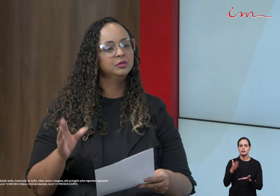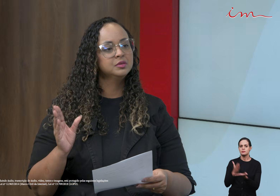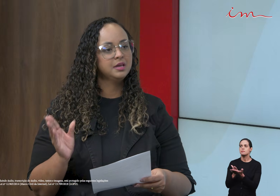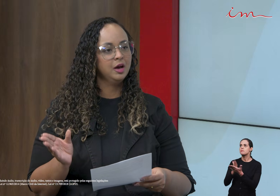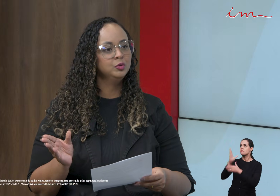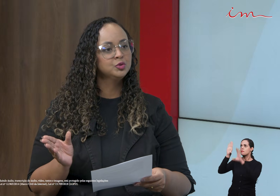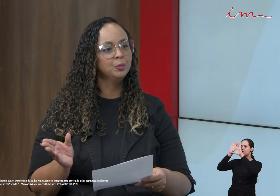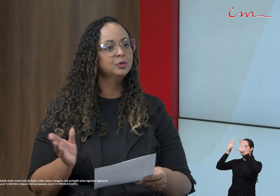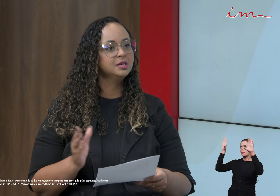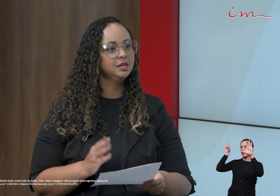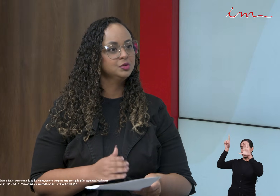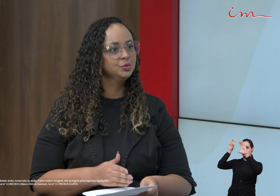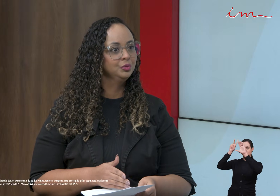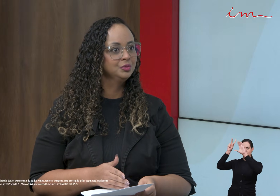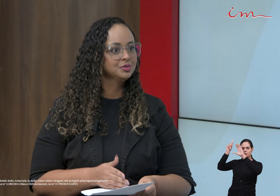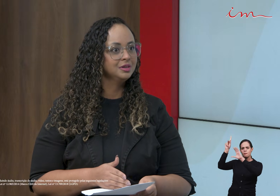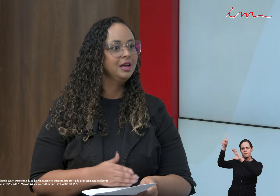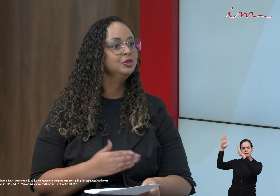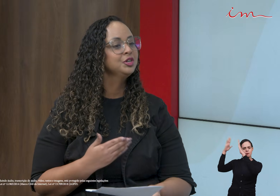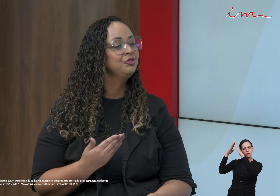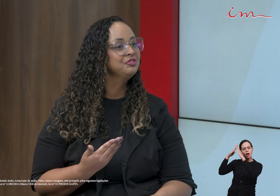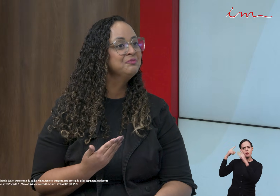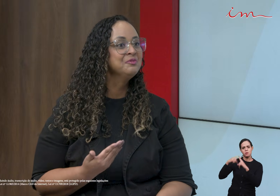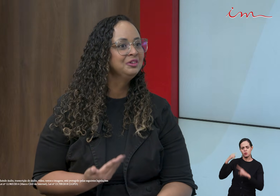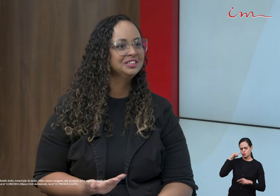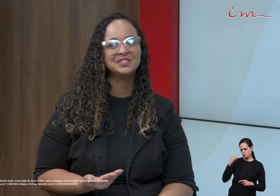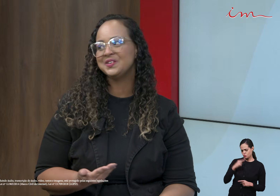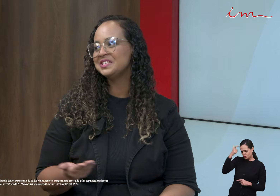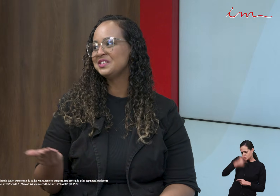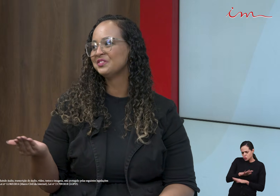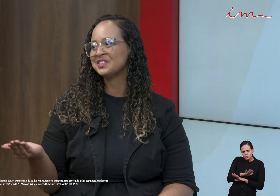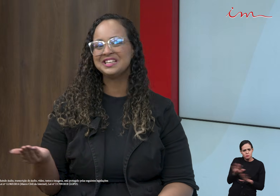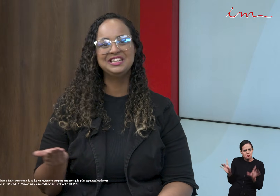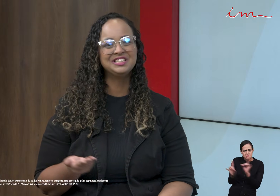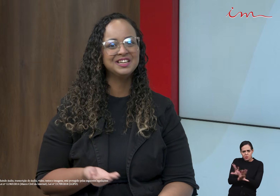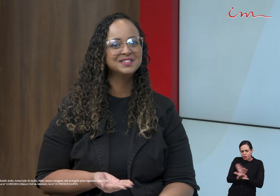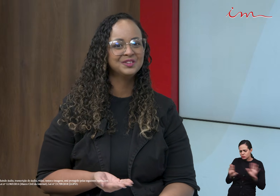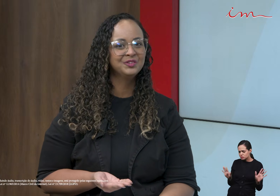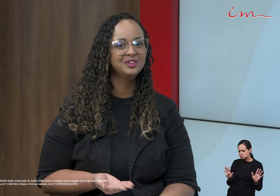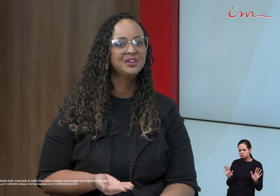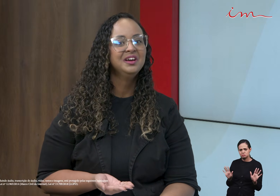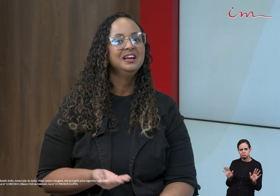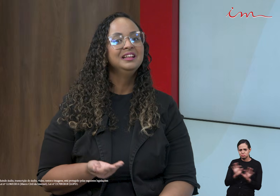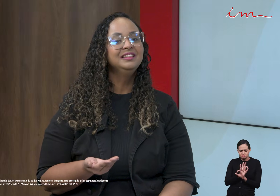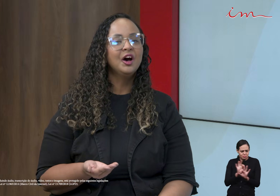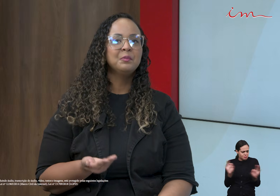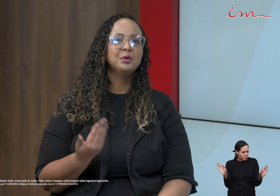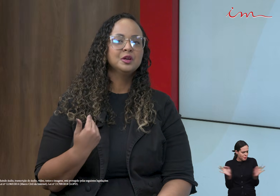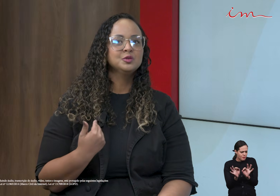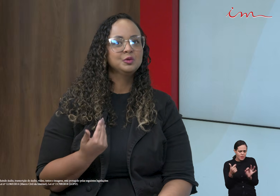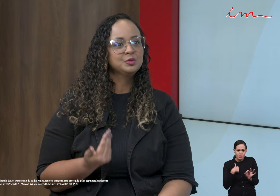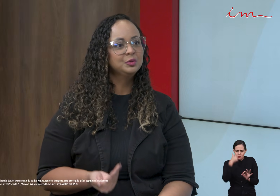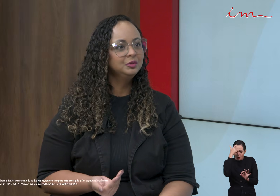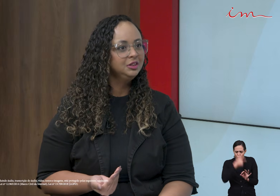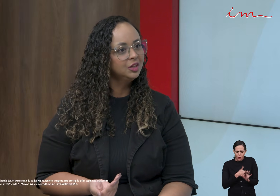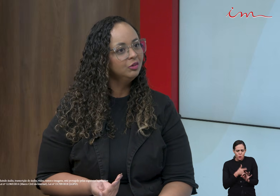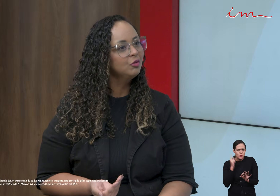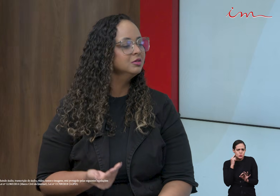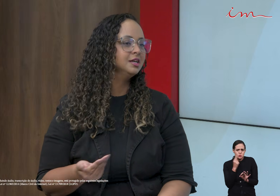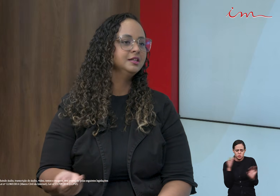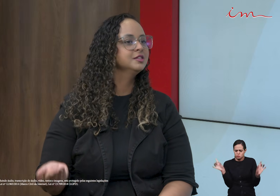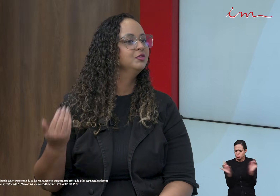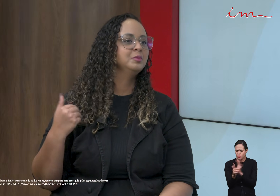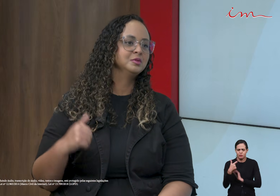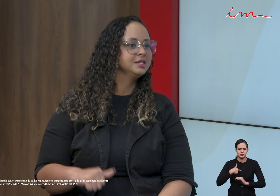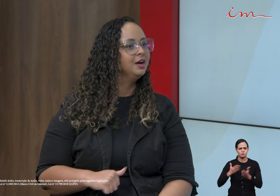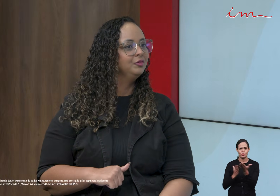ir morar no céu só por serem surdos. Eu já ouvi muitas vezes, vocês já ouviram. Não, é porque eu sou surdo, então